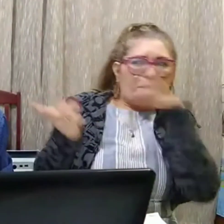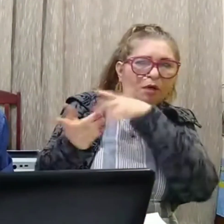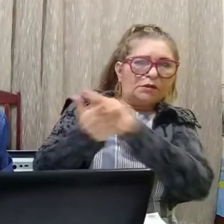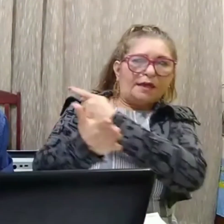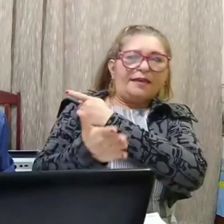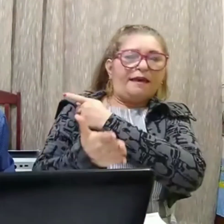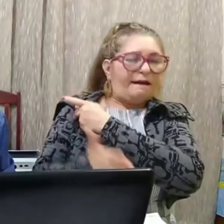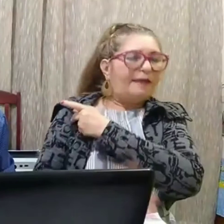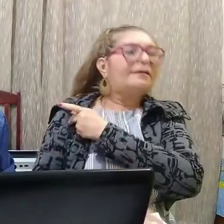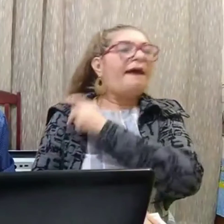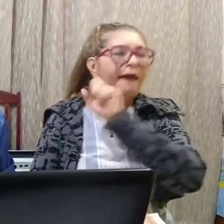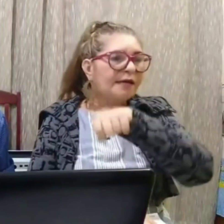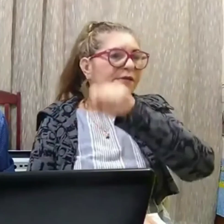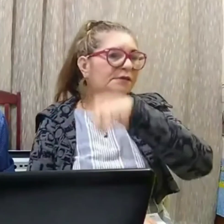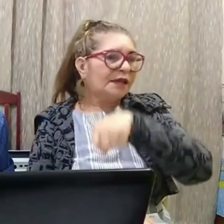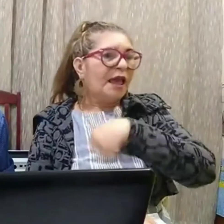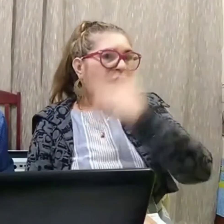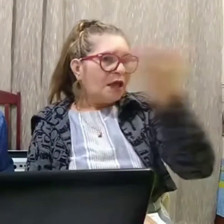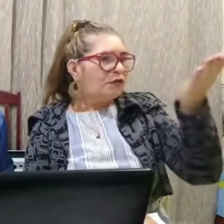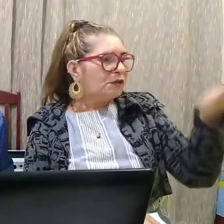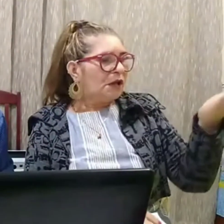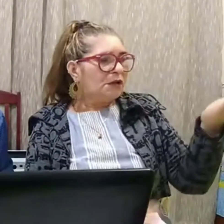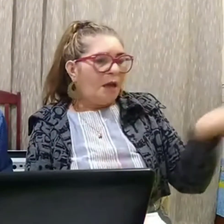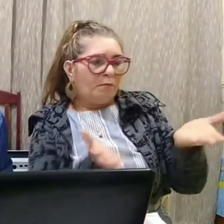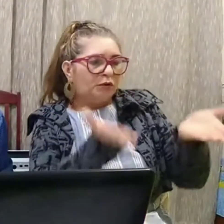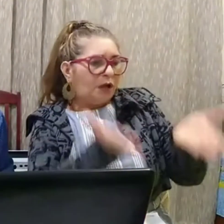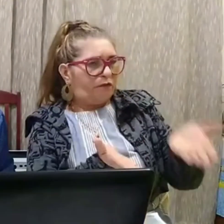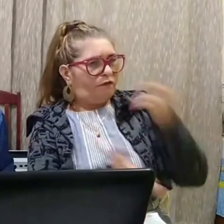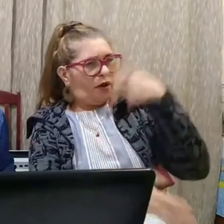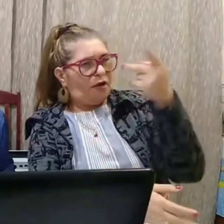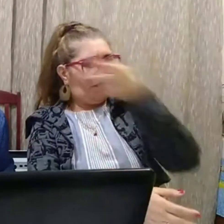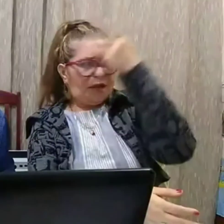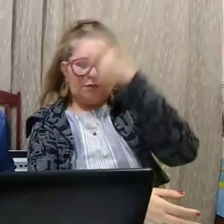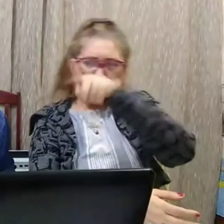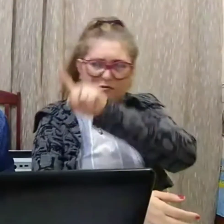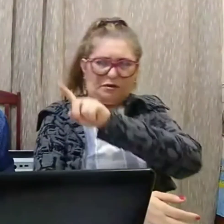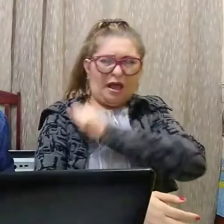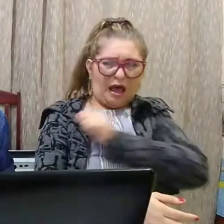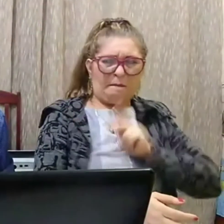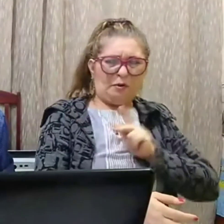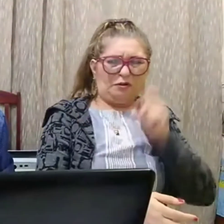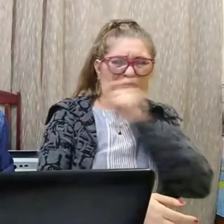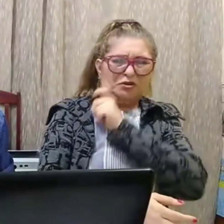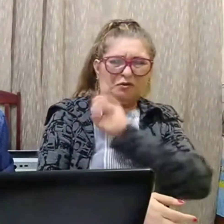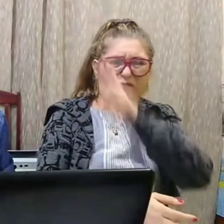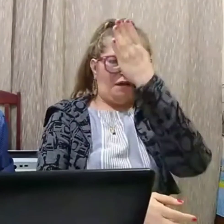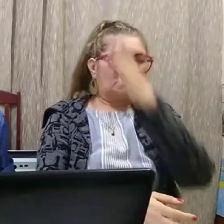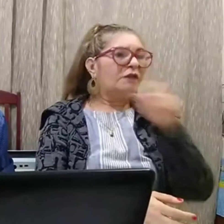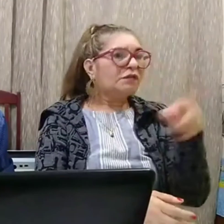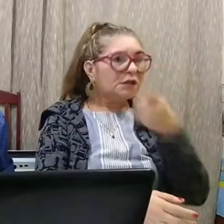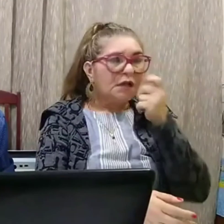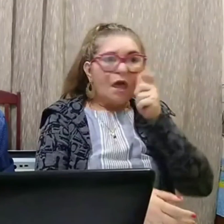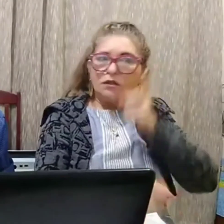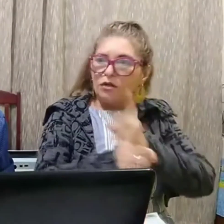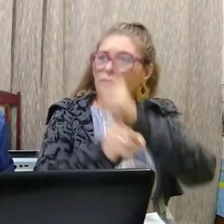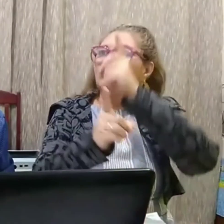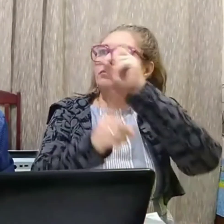prova os que a si mesmos se declaram apóstolos e não são, e os achastes mentirosos. E